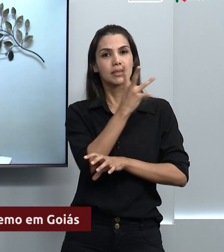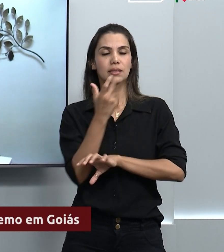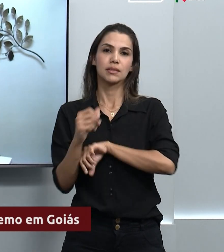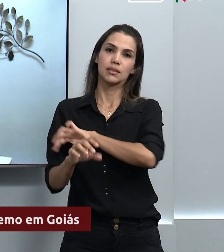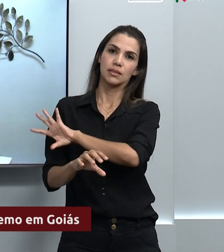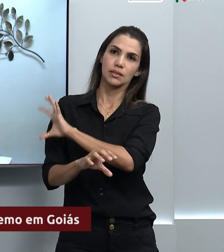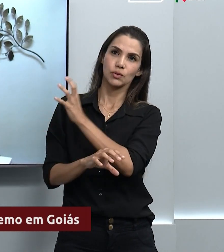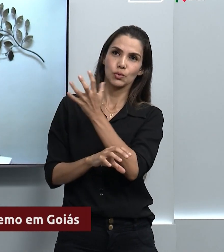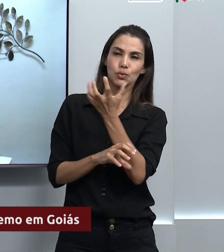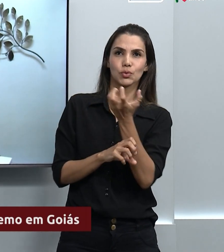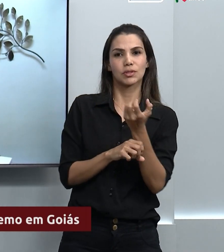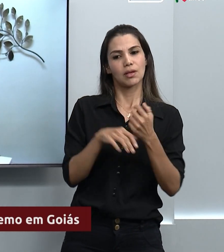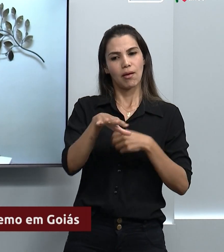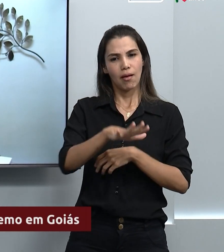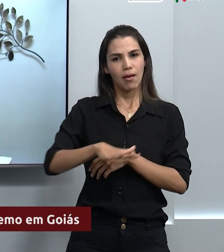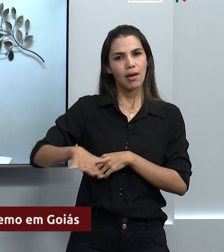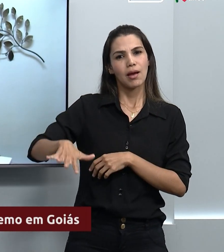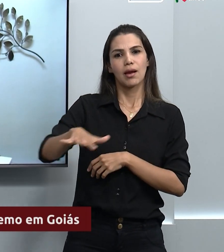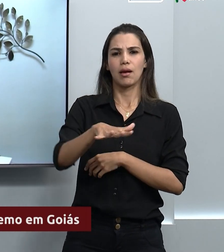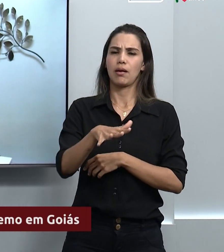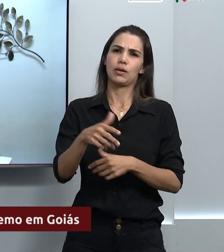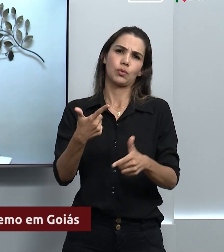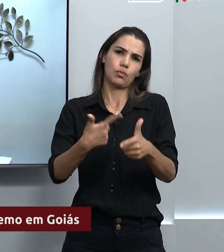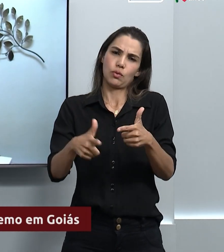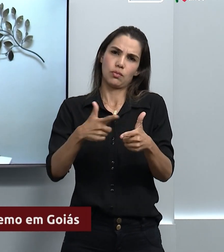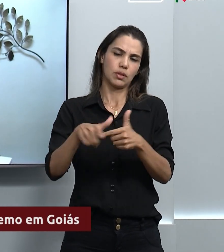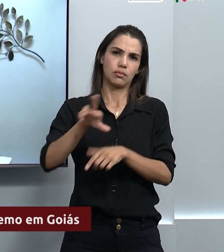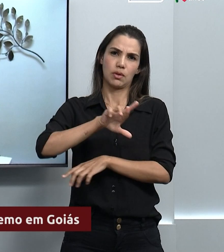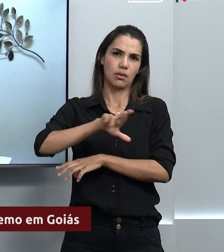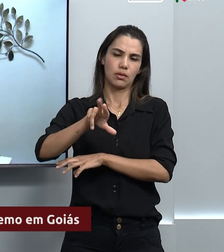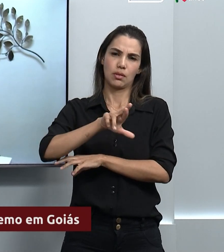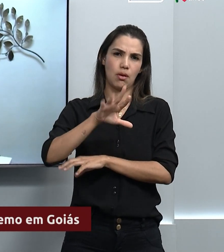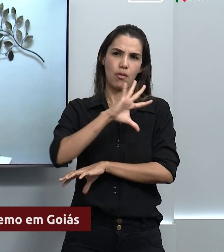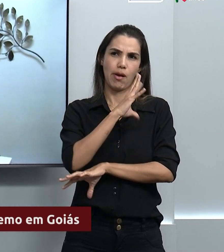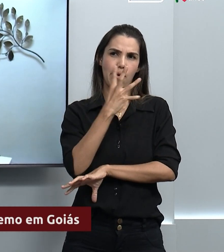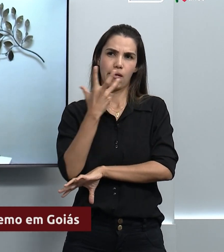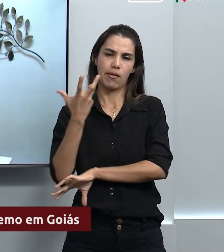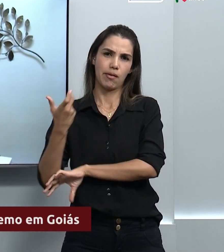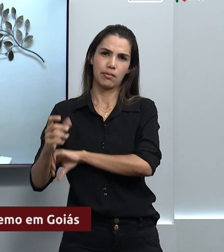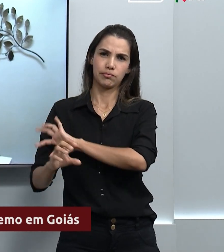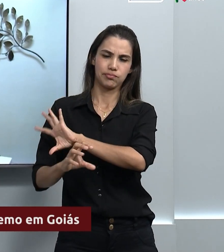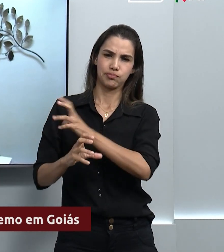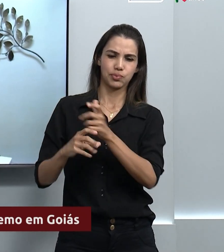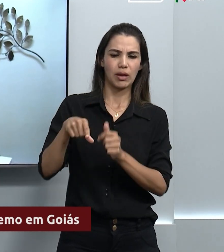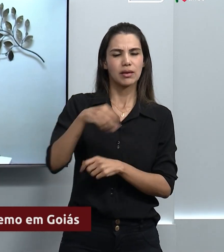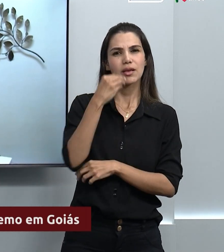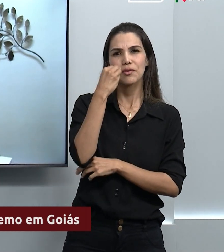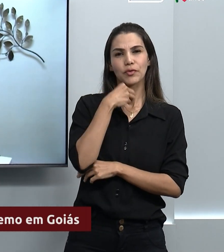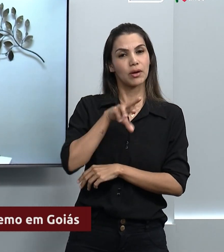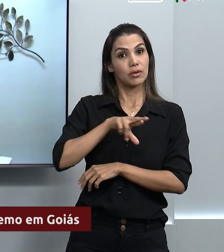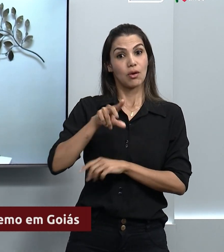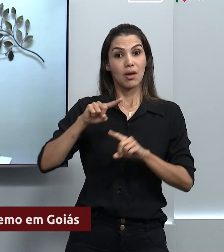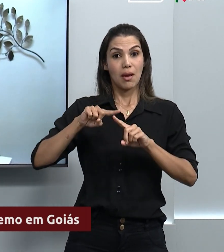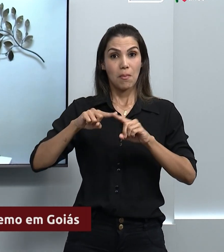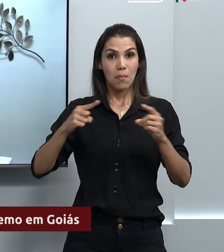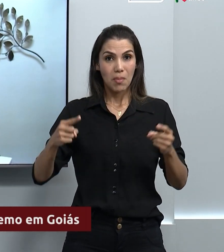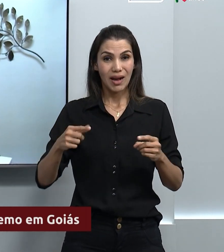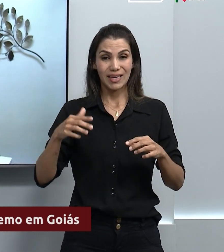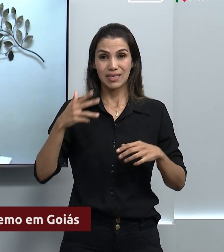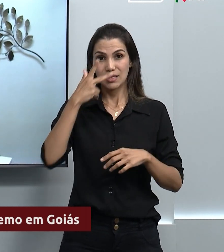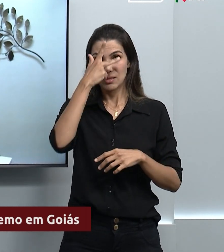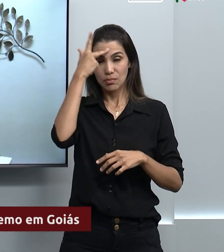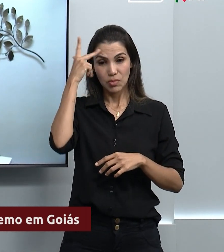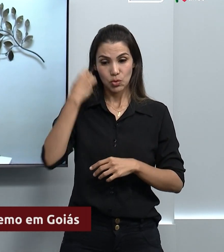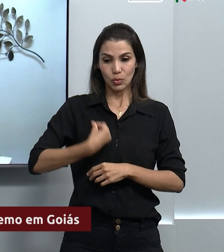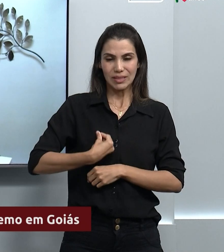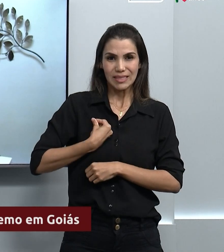entendo como um problema ou ele se tornar mais vulnerável. No entanto, a ocupação do cerrado